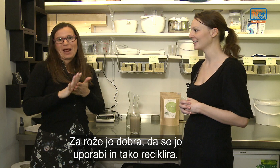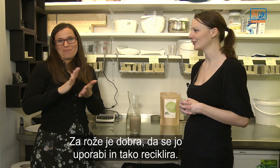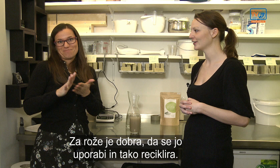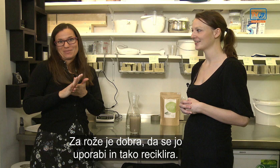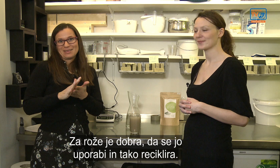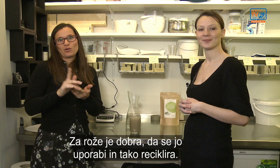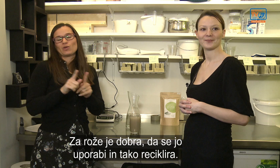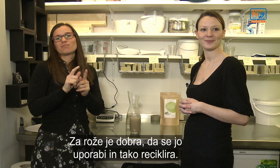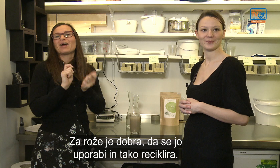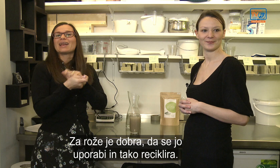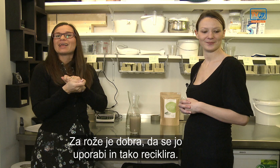glino.